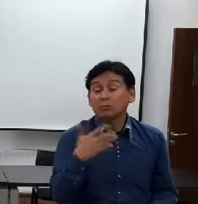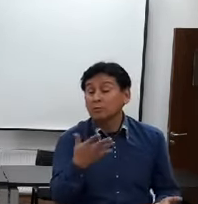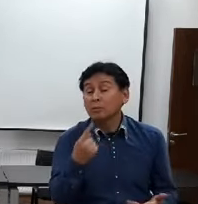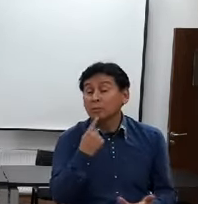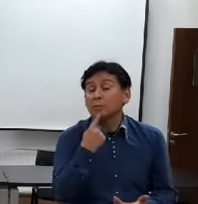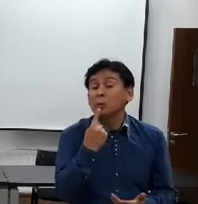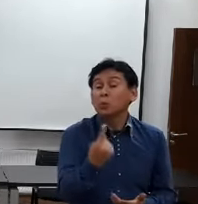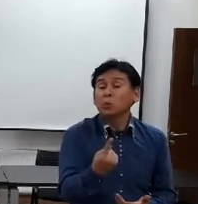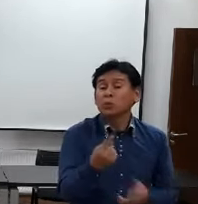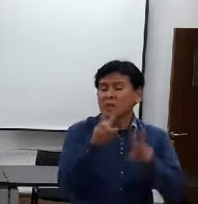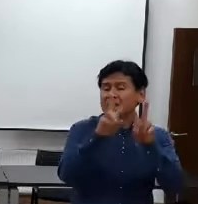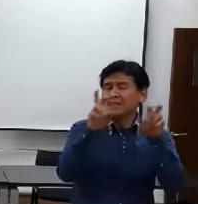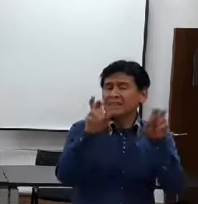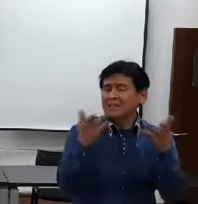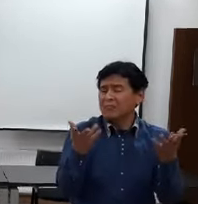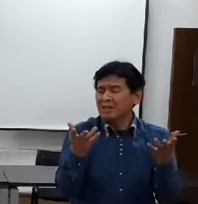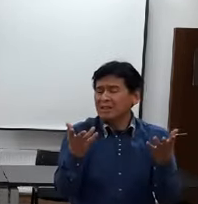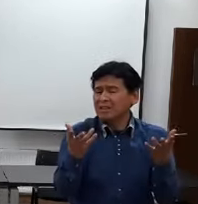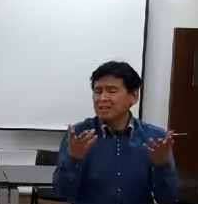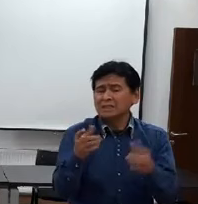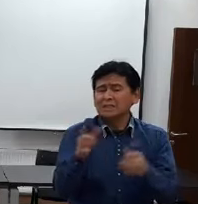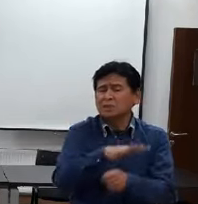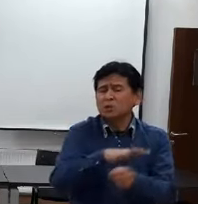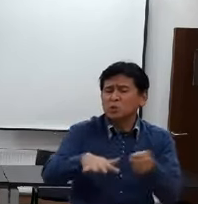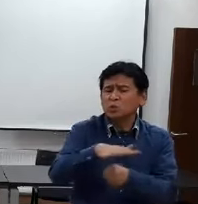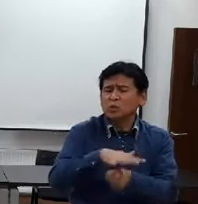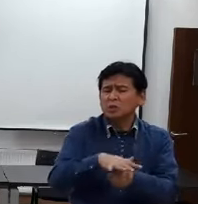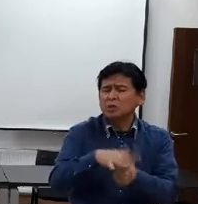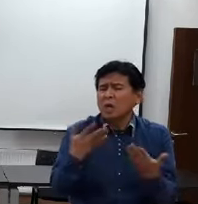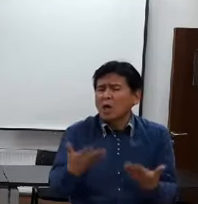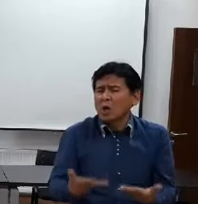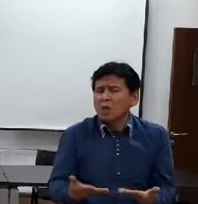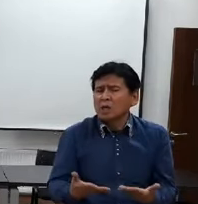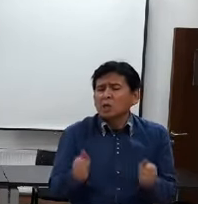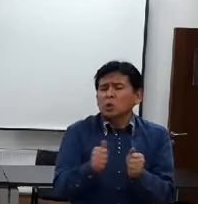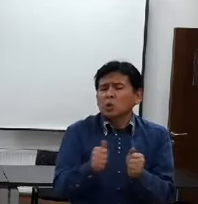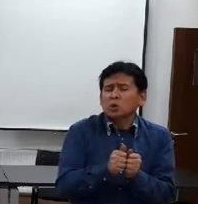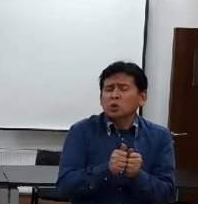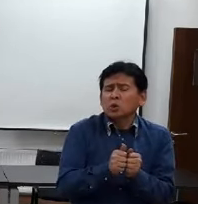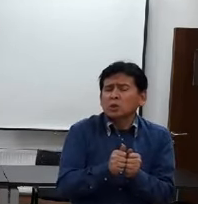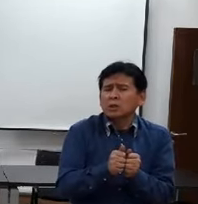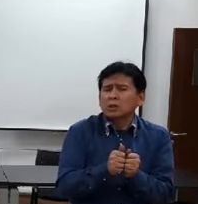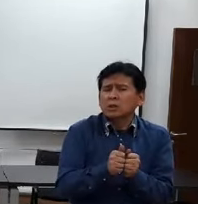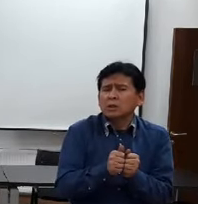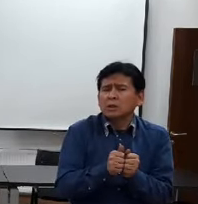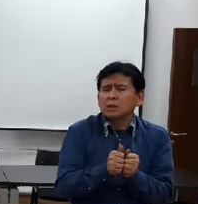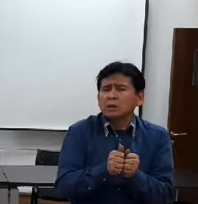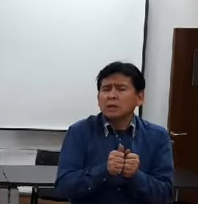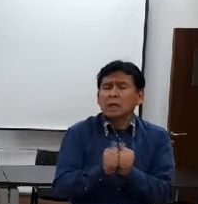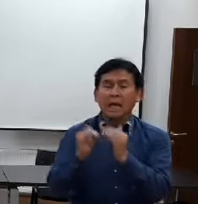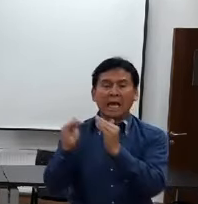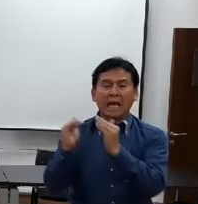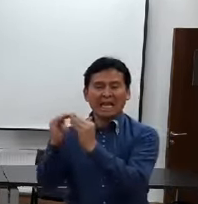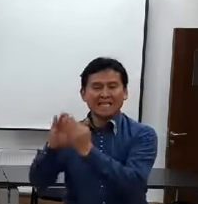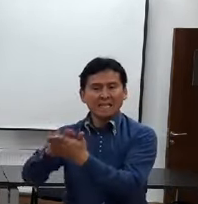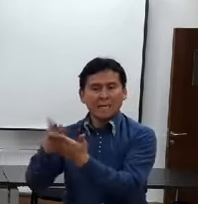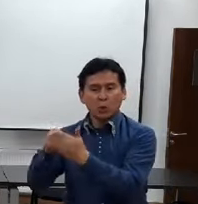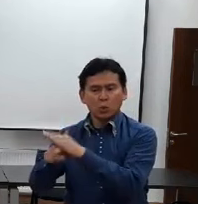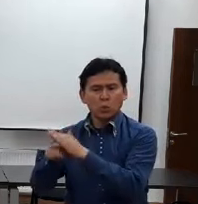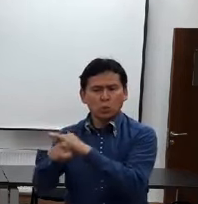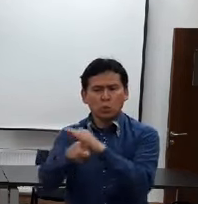consultarle también respecto de la situación en estos momentos con el tema de las residencias sanitarias en la